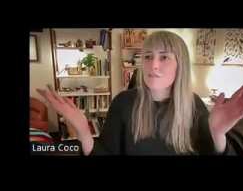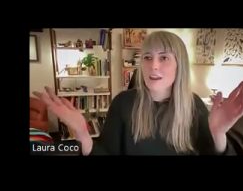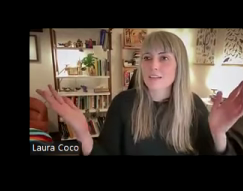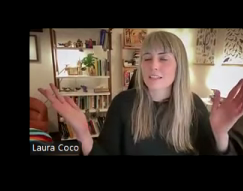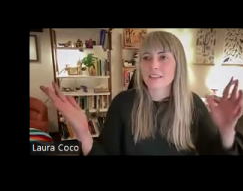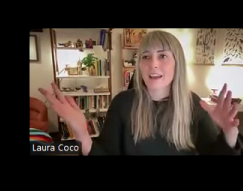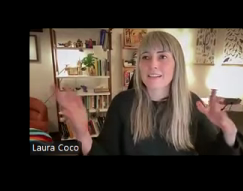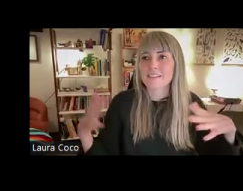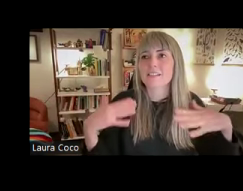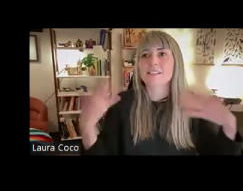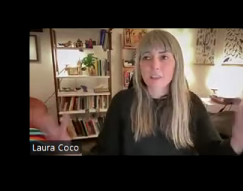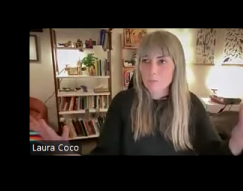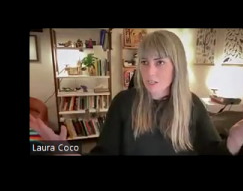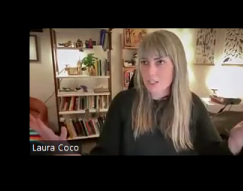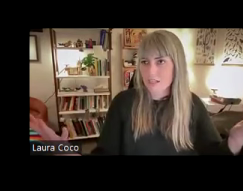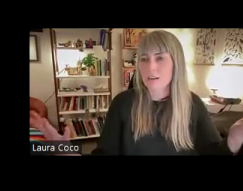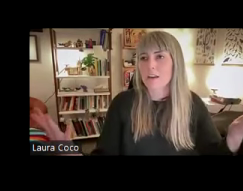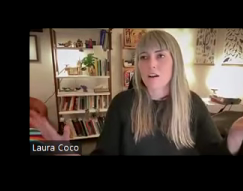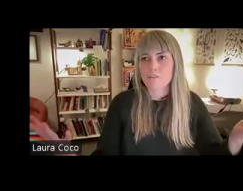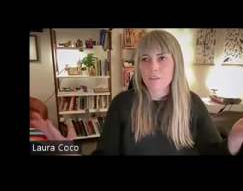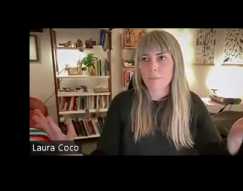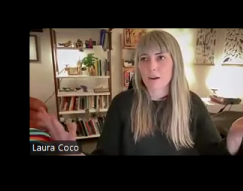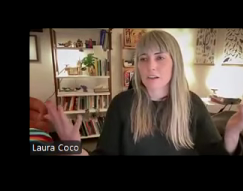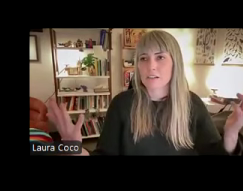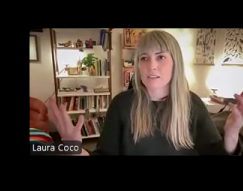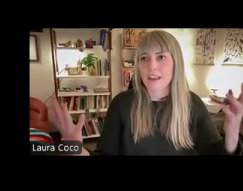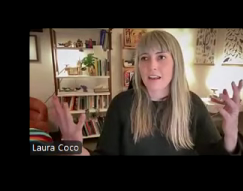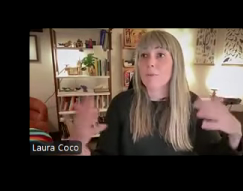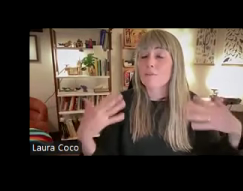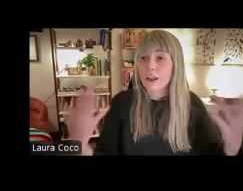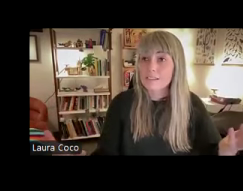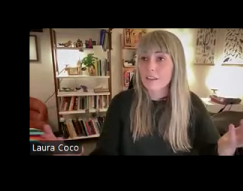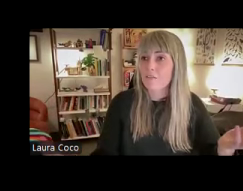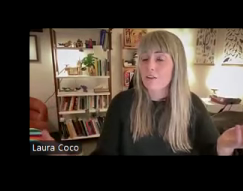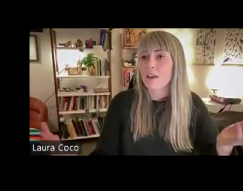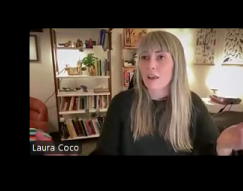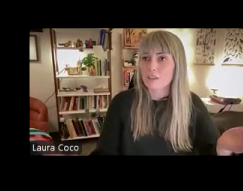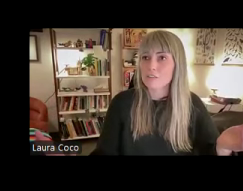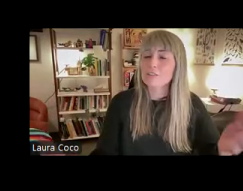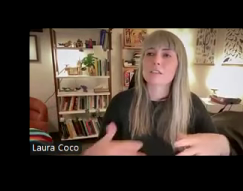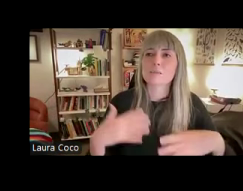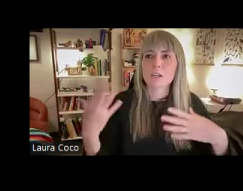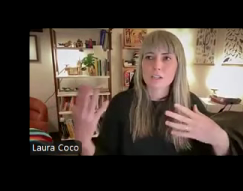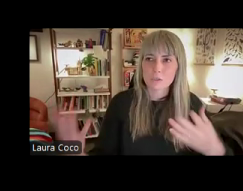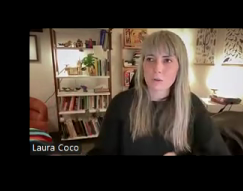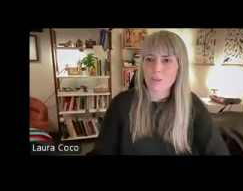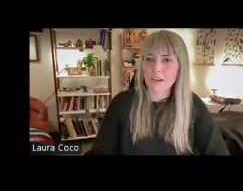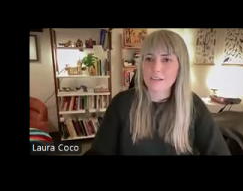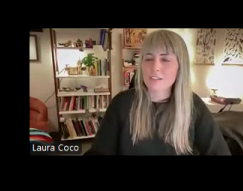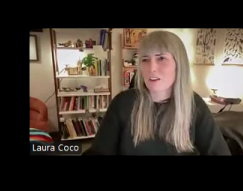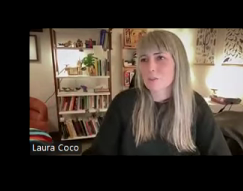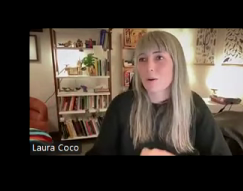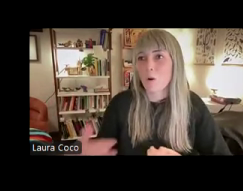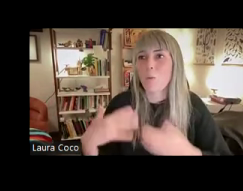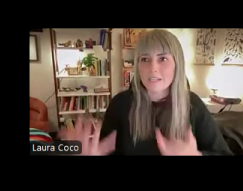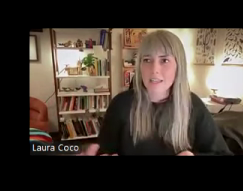massive event that este is es a un evento celebration masivo, of farm es una workers, and it celebración provides a lot of y health services, proporciona but it also muchos